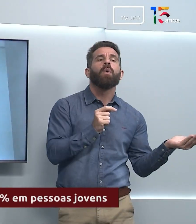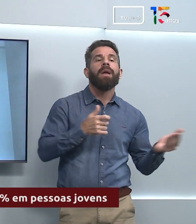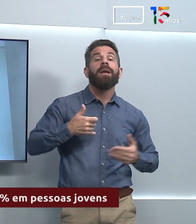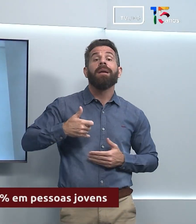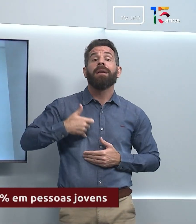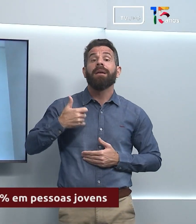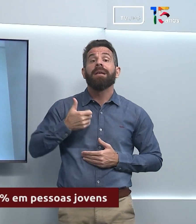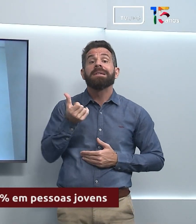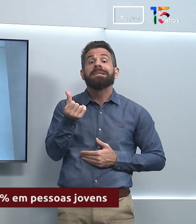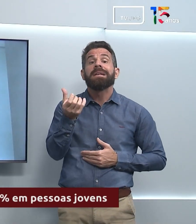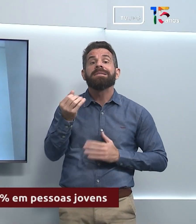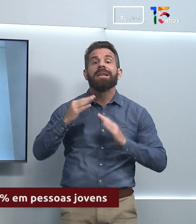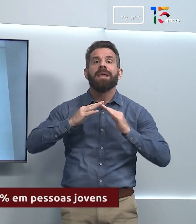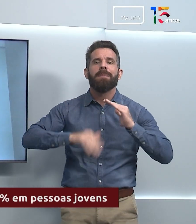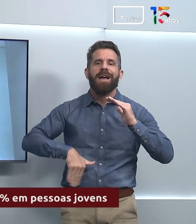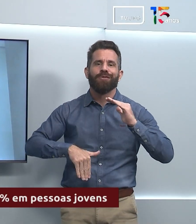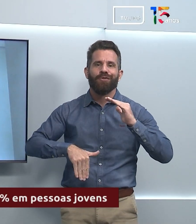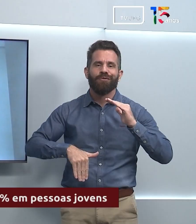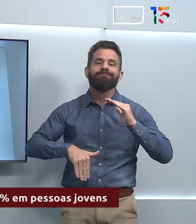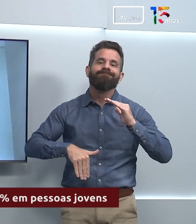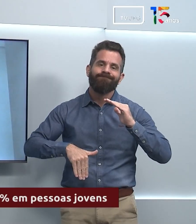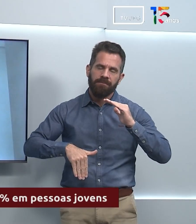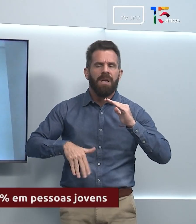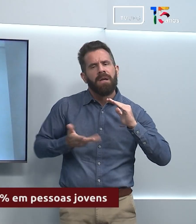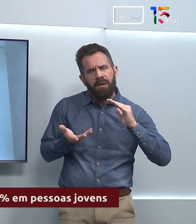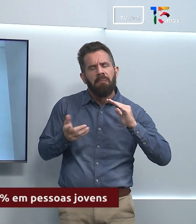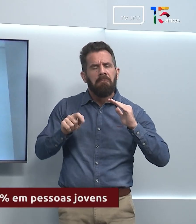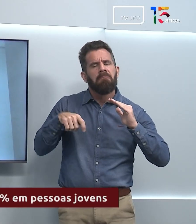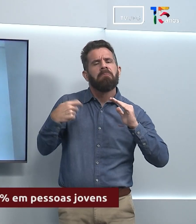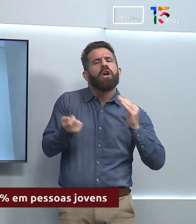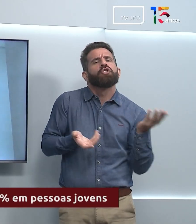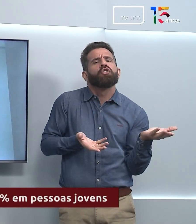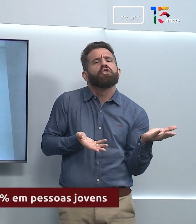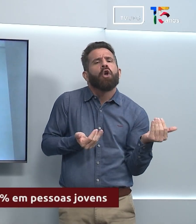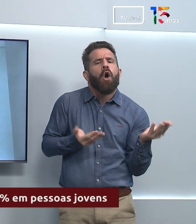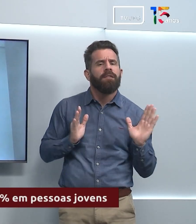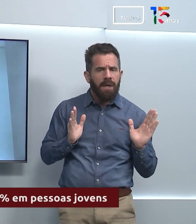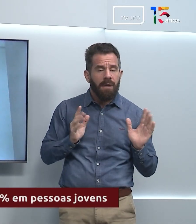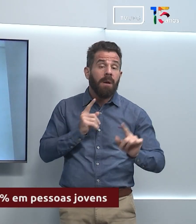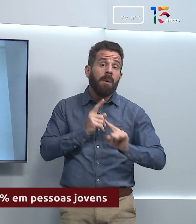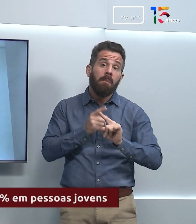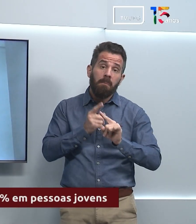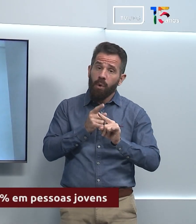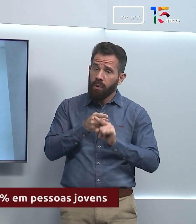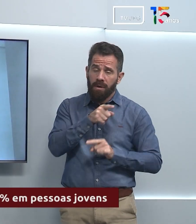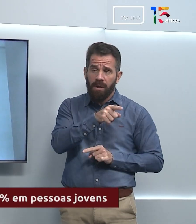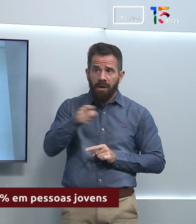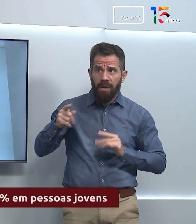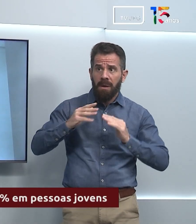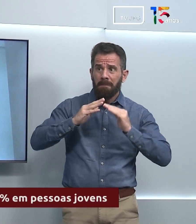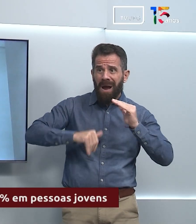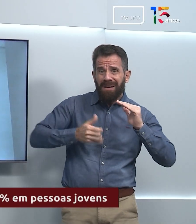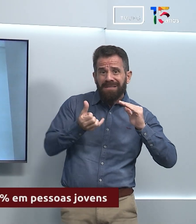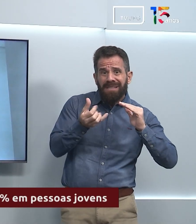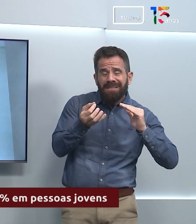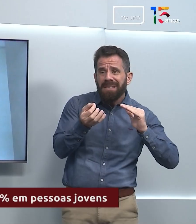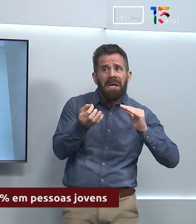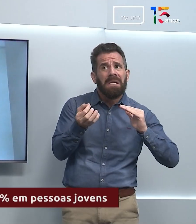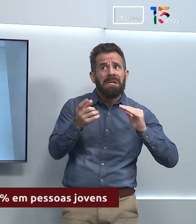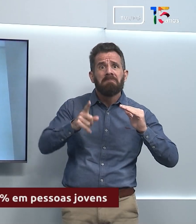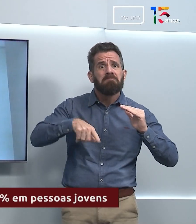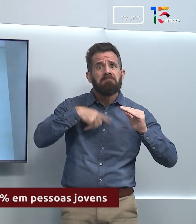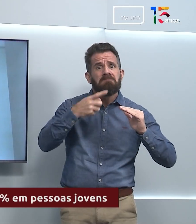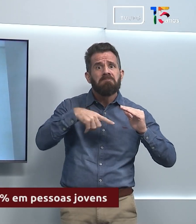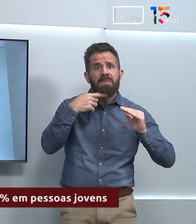tá? Então, via de regra, essas pessoas, teoricamente, não teriam ainda desenvolvido aqueles fatores